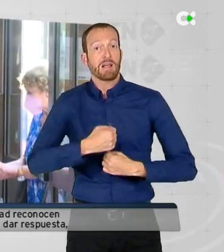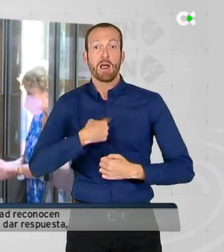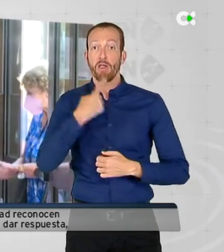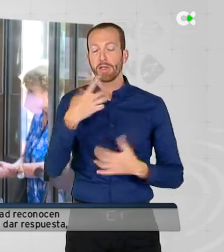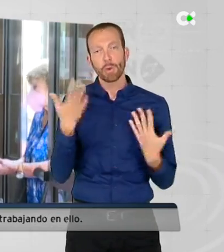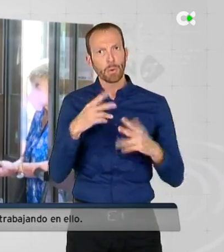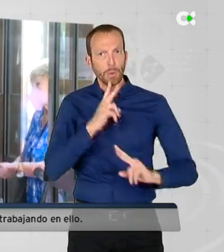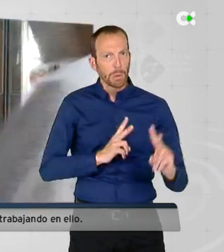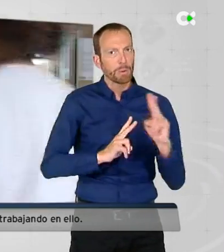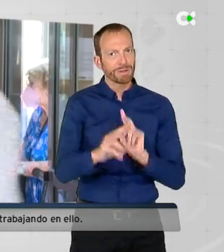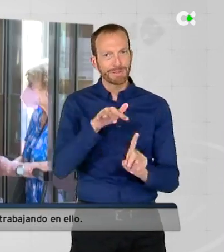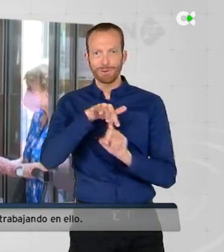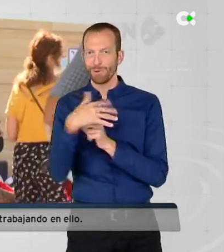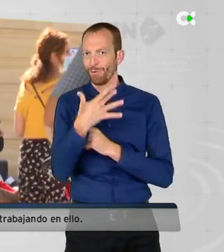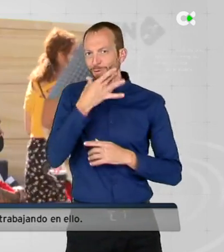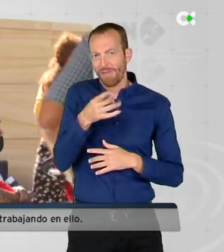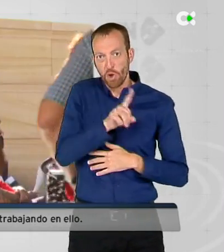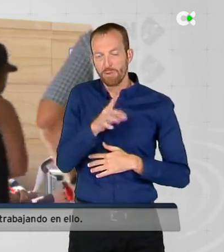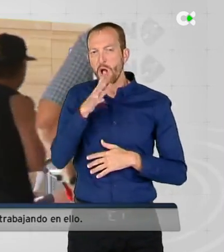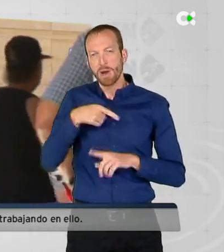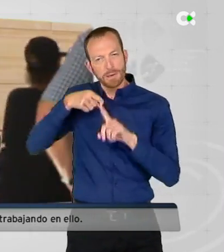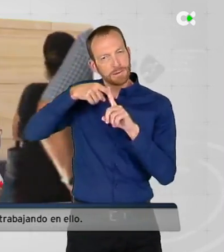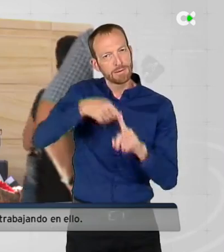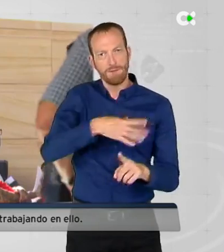fácil dar respuesta, pero que se está trabajando en ello.